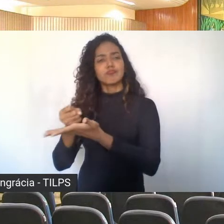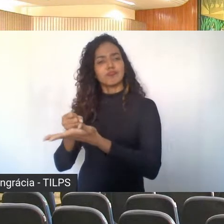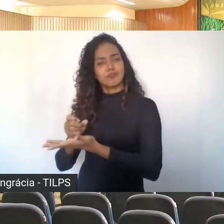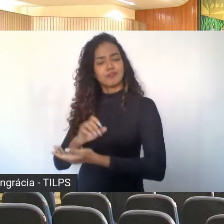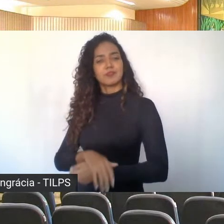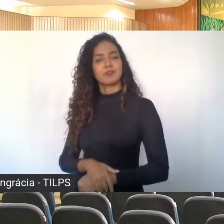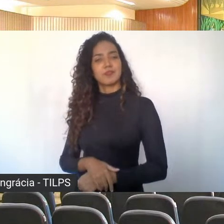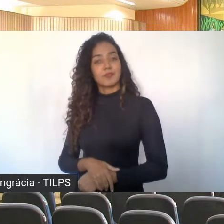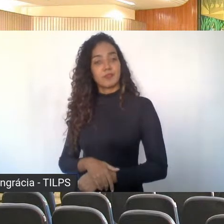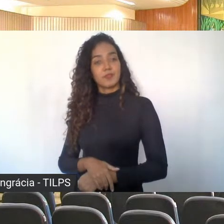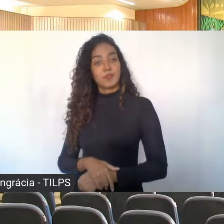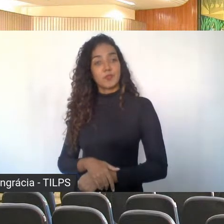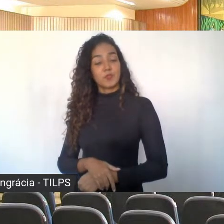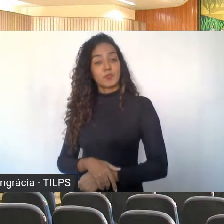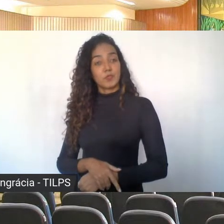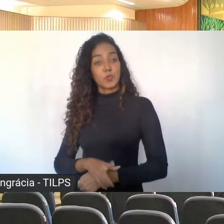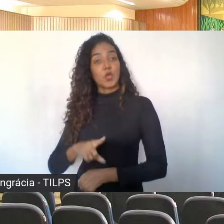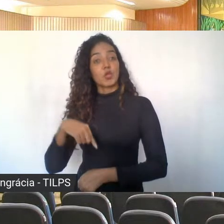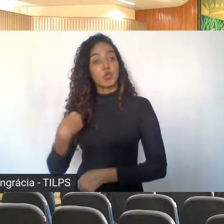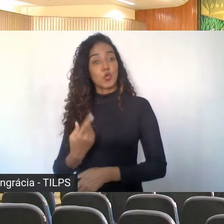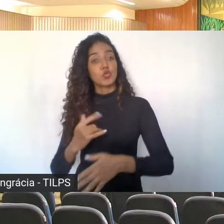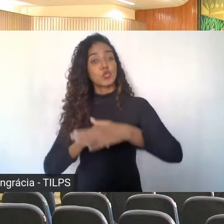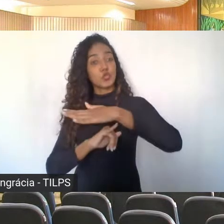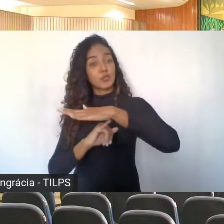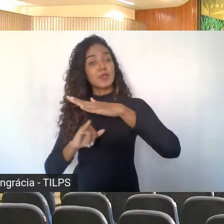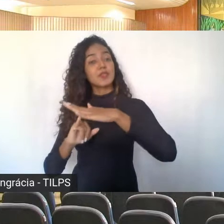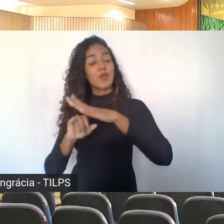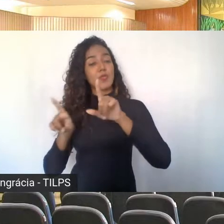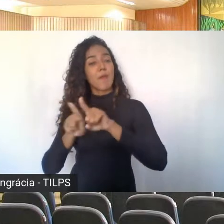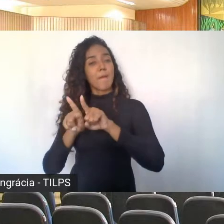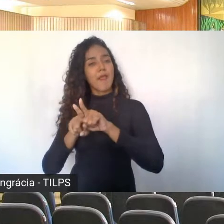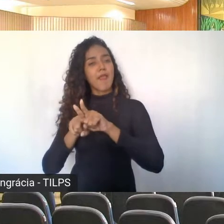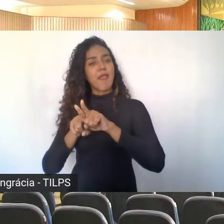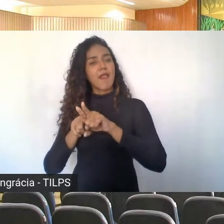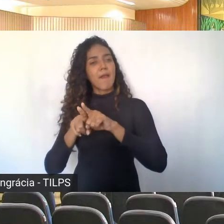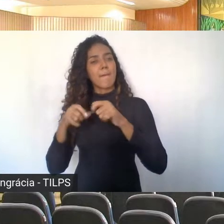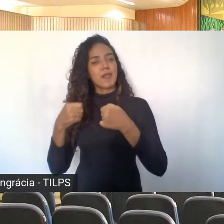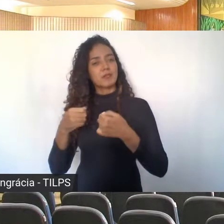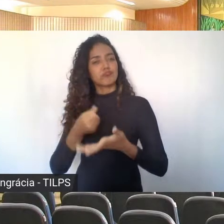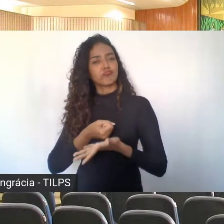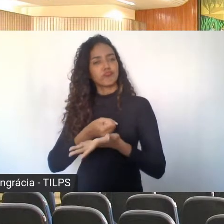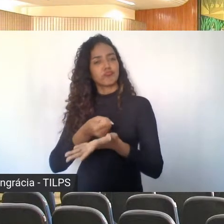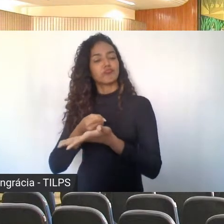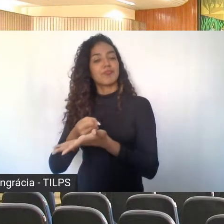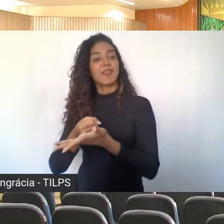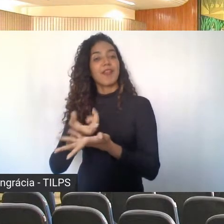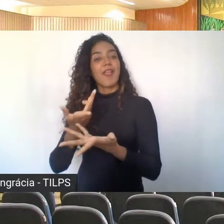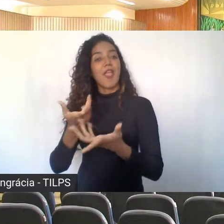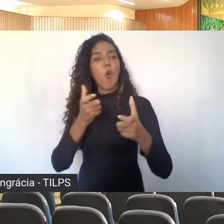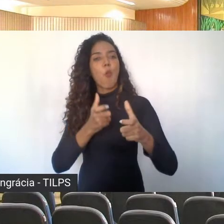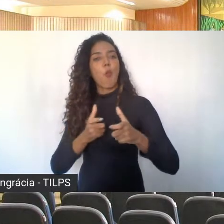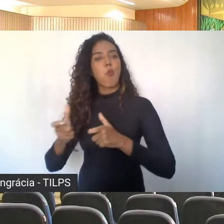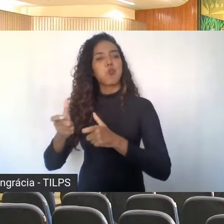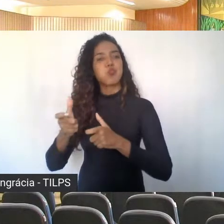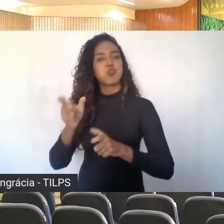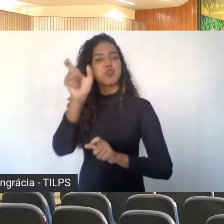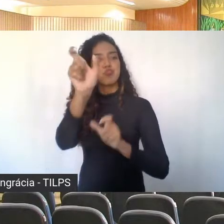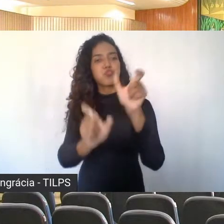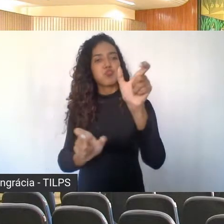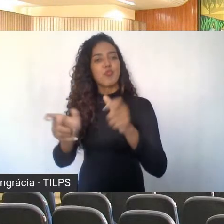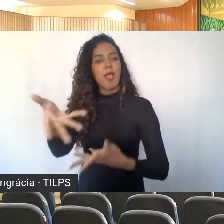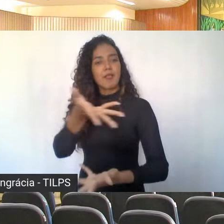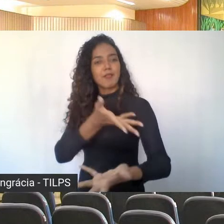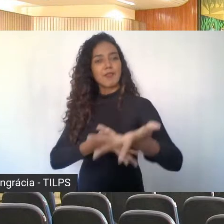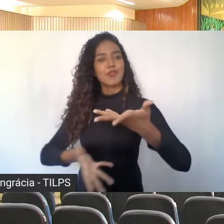muito de vocês. É um espaço e um tempo de troca, de permuta, de